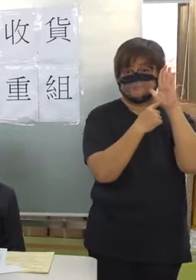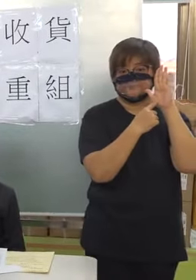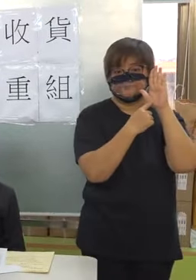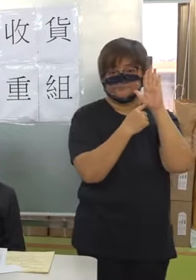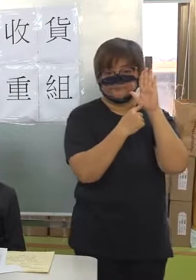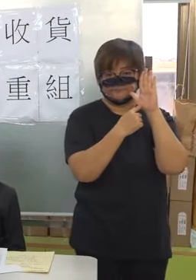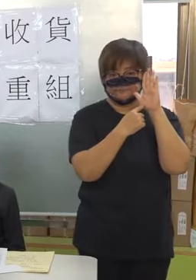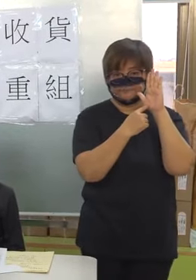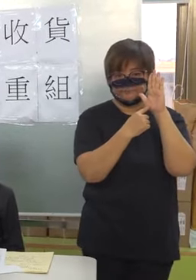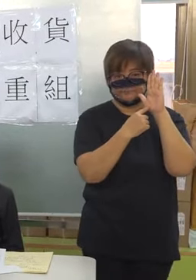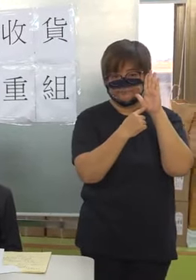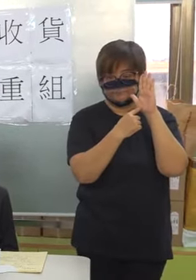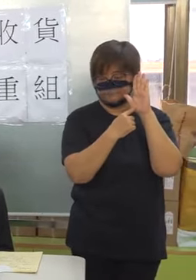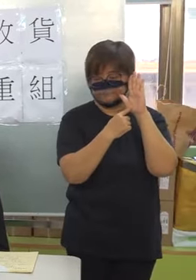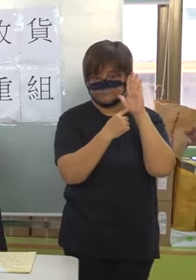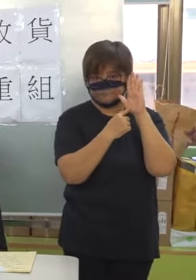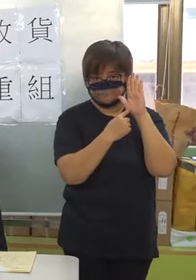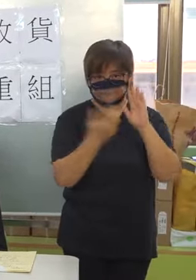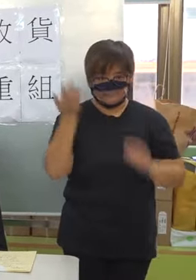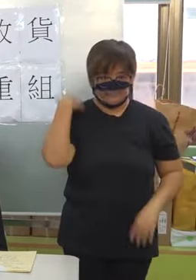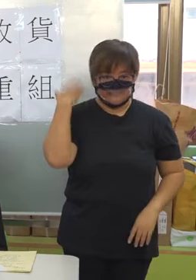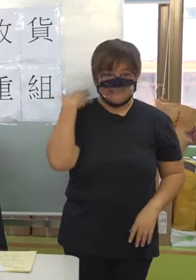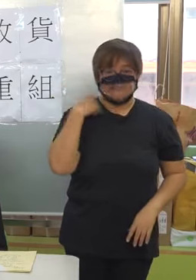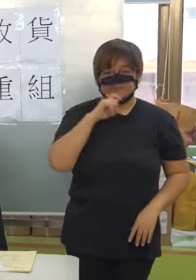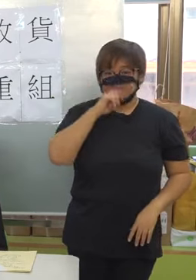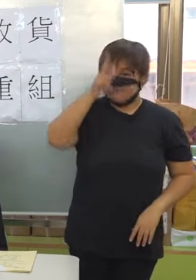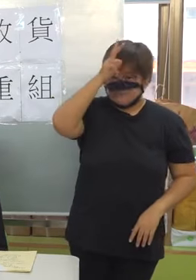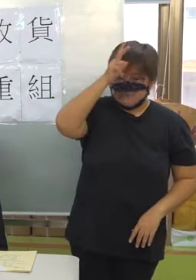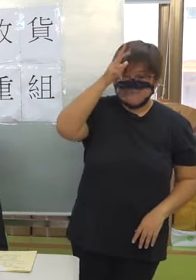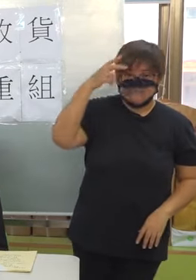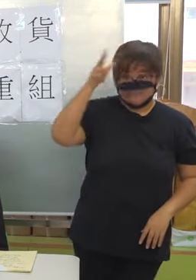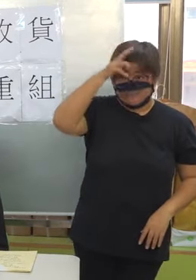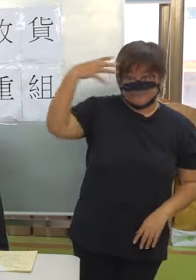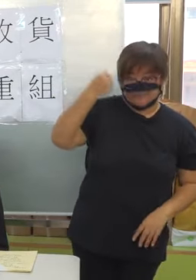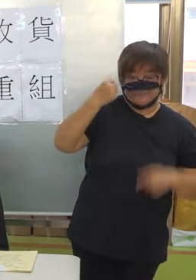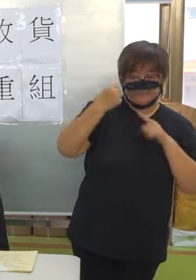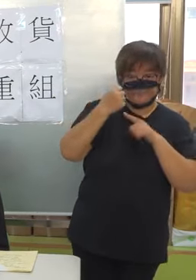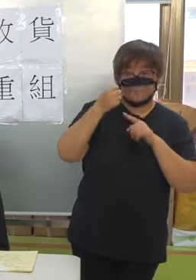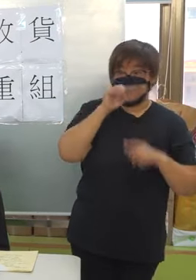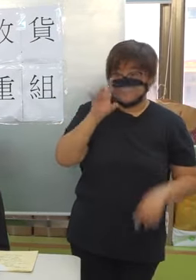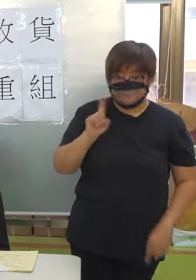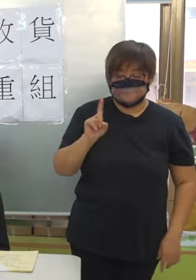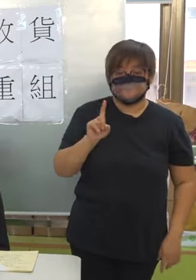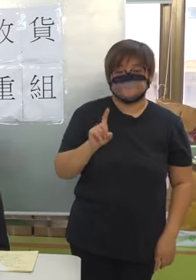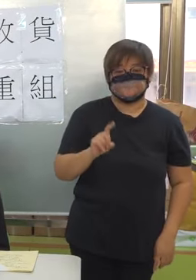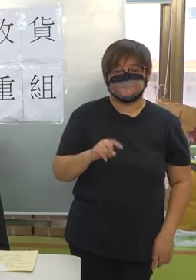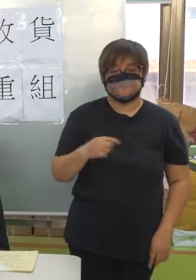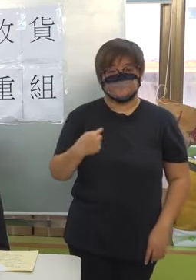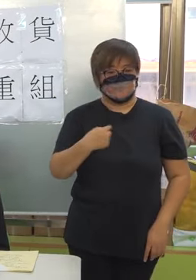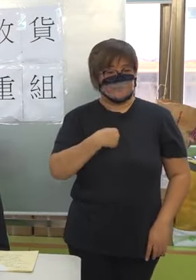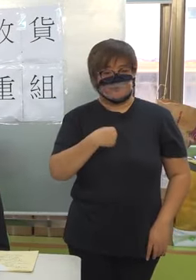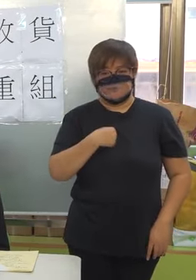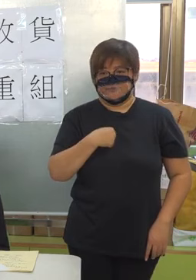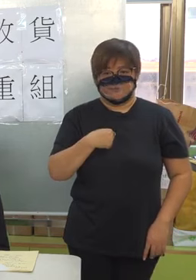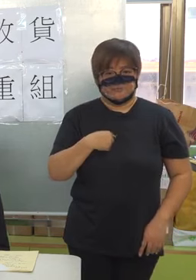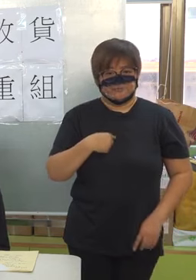直接係宣布將陳建波係命令佢成為呢個內會主席去處理呢個選舉事務，我